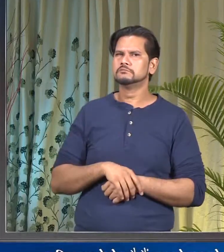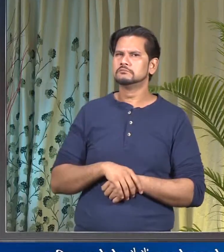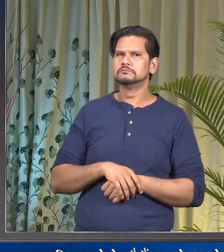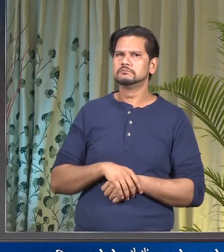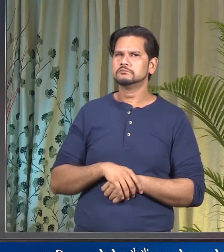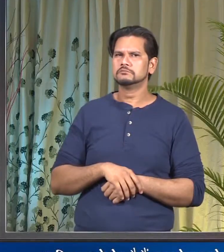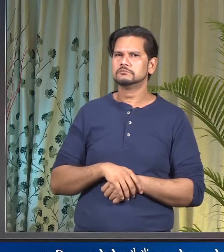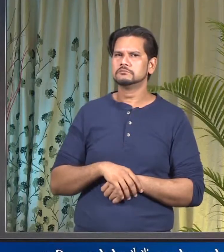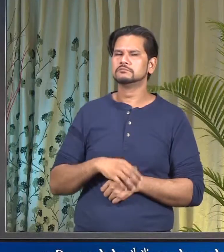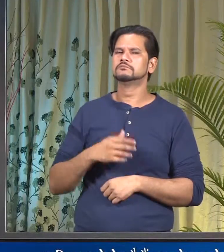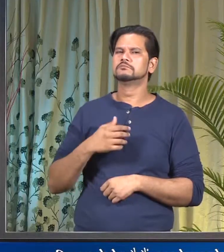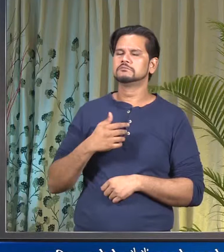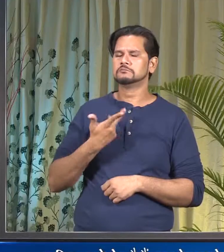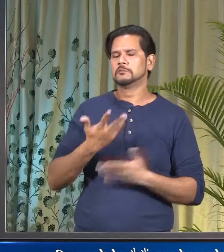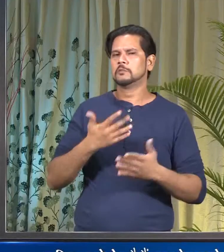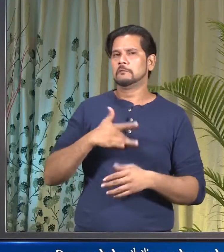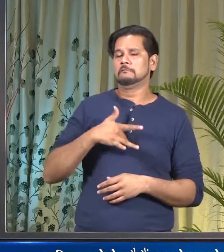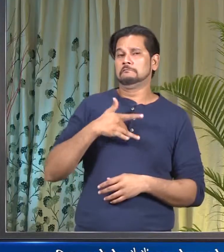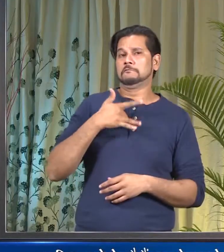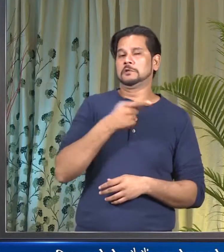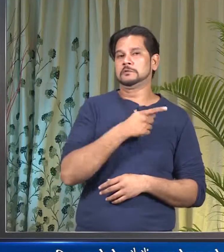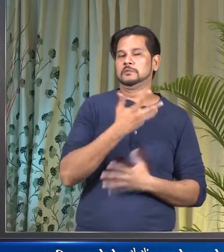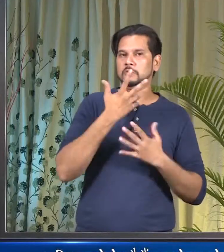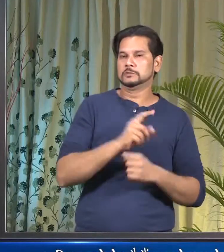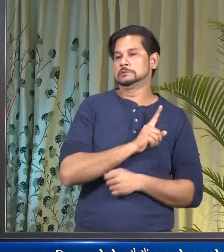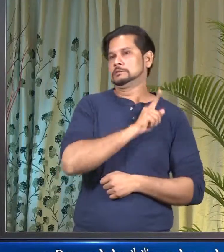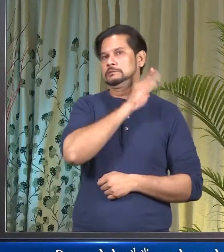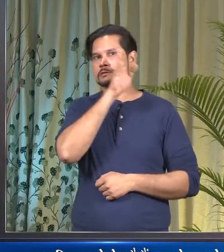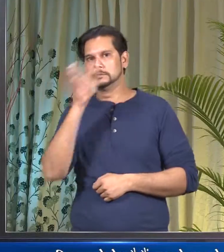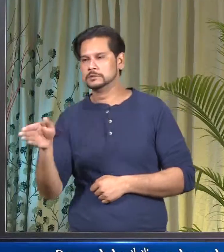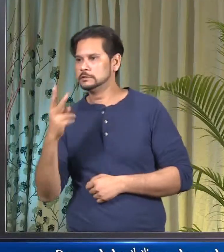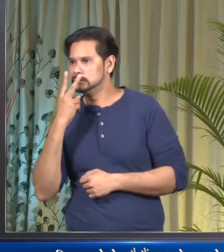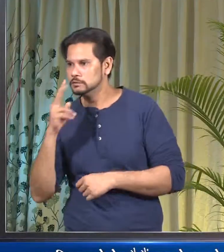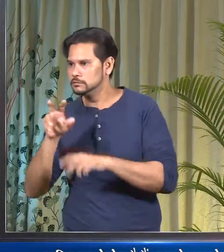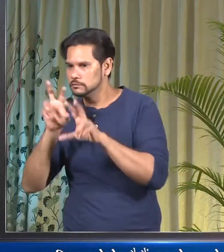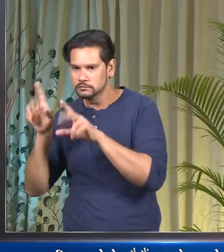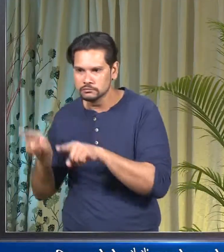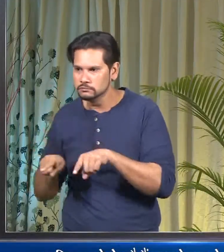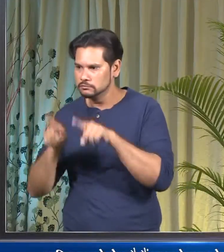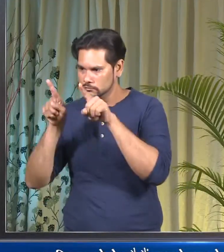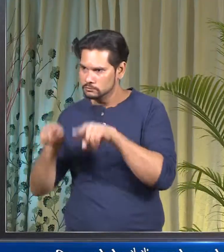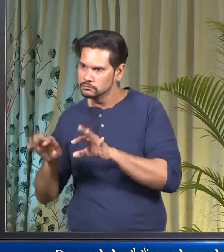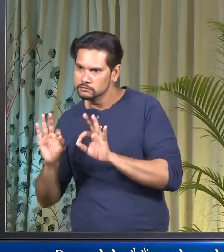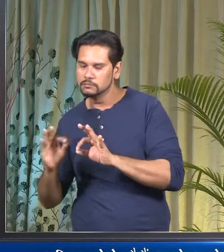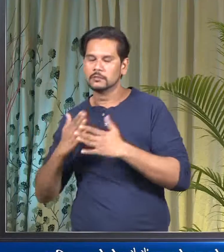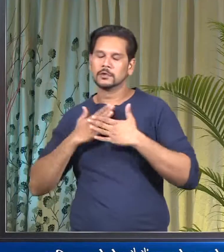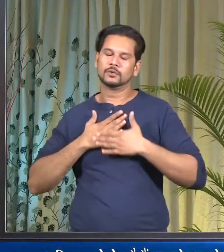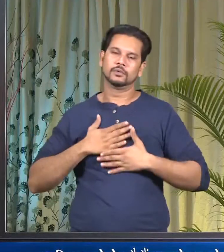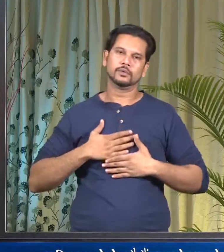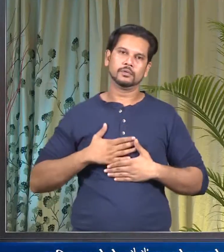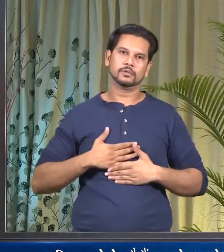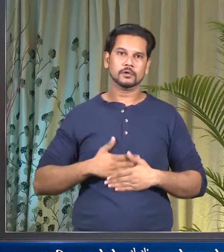होता है मैं जाकर देख कर के आती हूँ तब जाके उसको शान्ती होती है तो जहां संबंद है